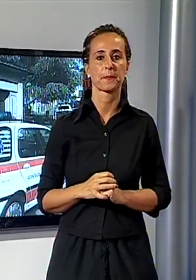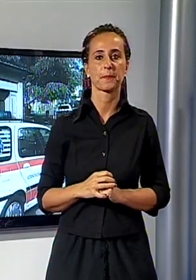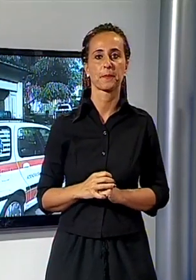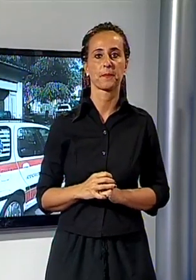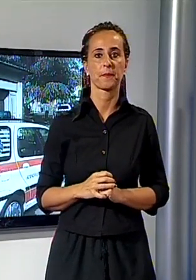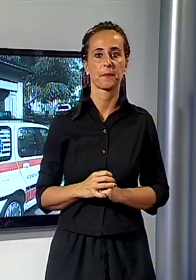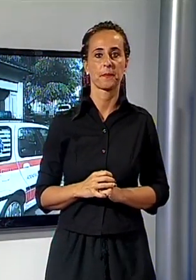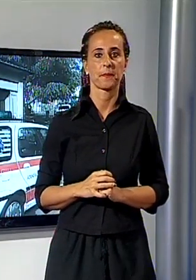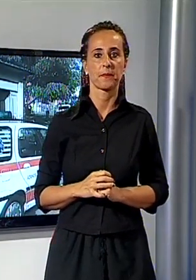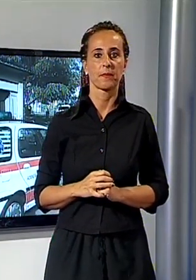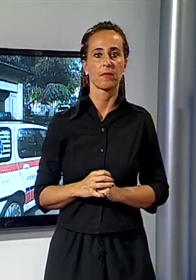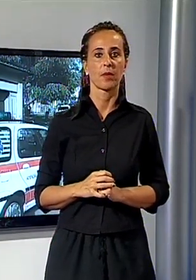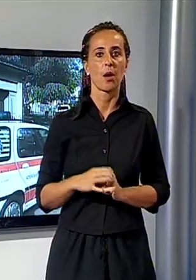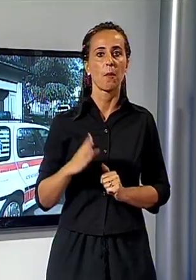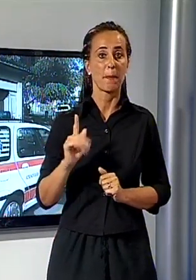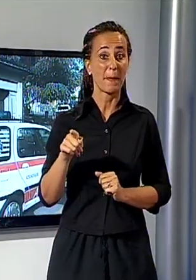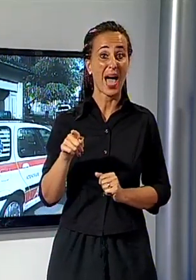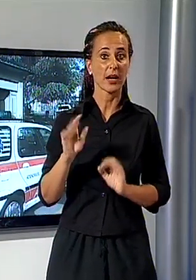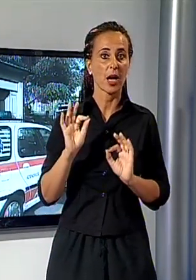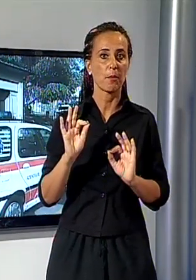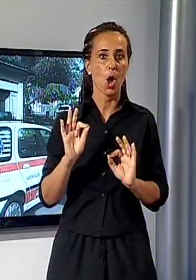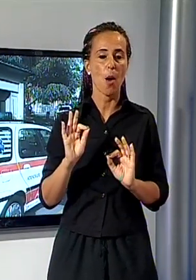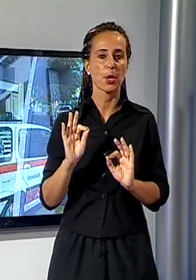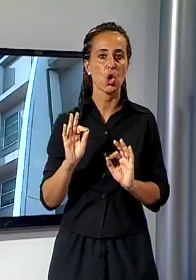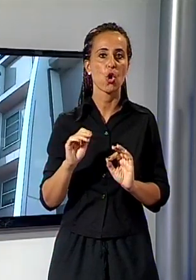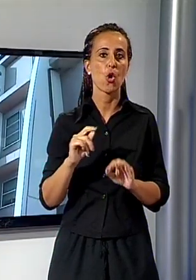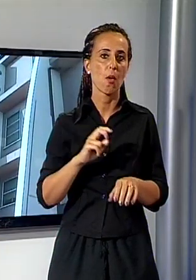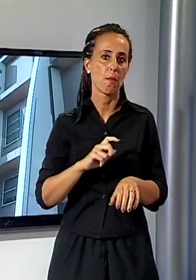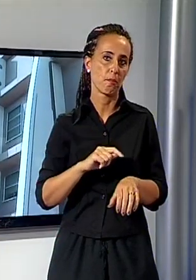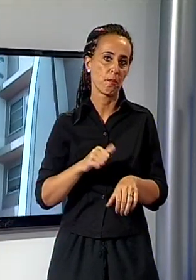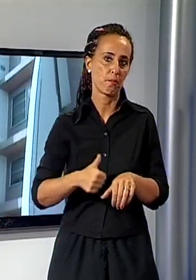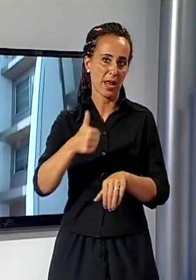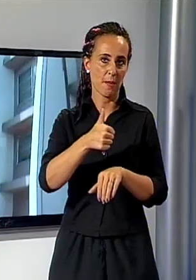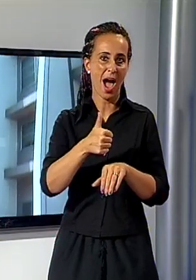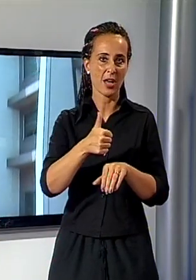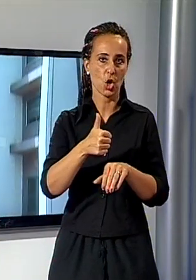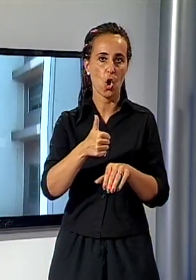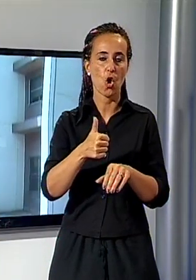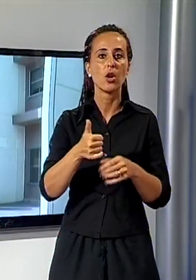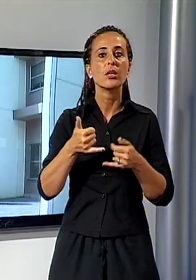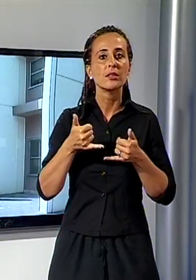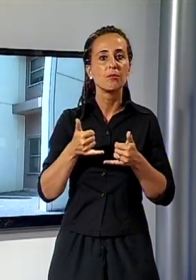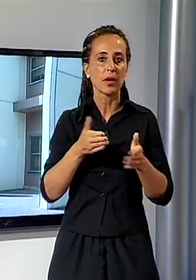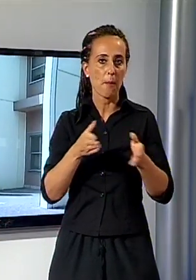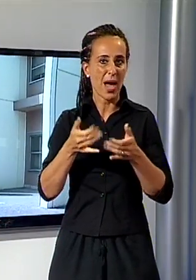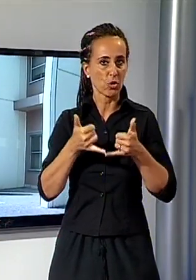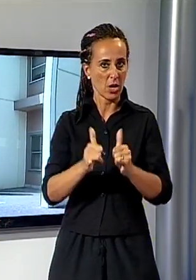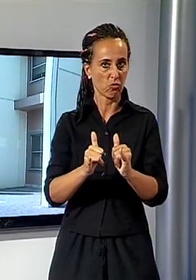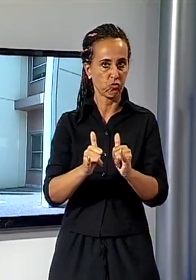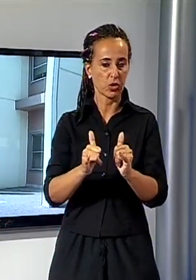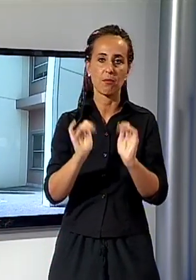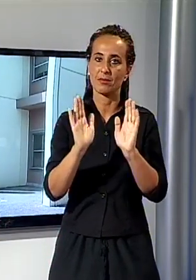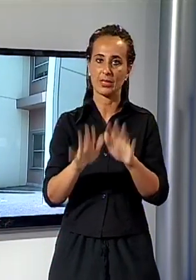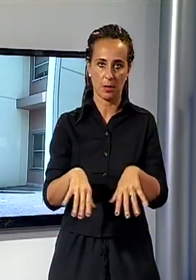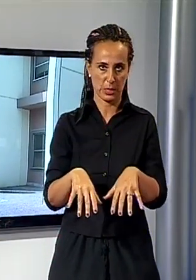avete viste nella foto. Una dose di hashish, vario materiale utilizzato per il confezionamento dello stupefacente